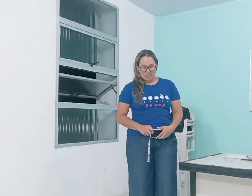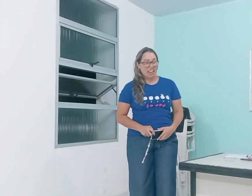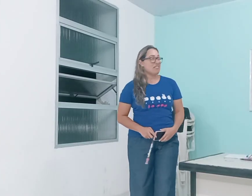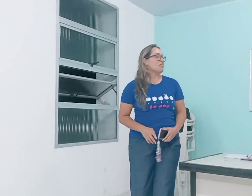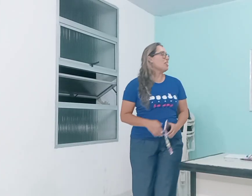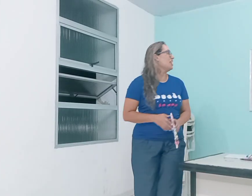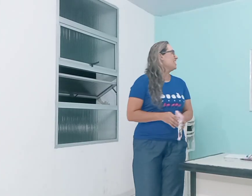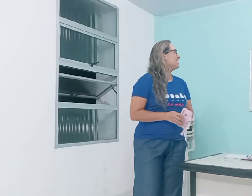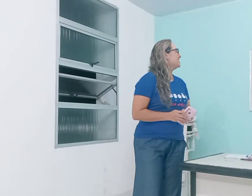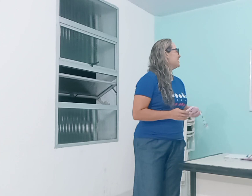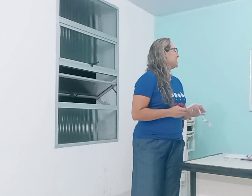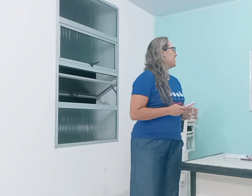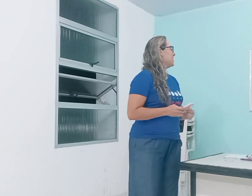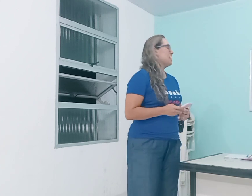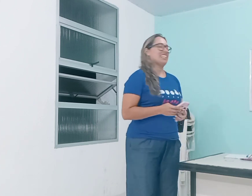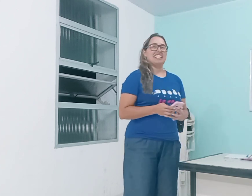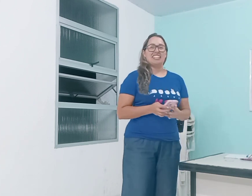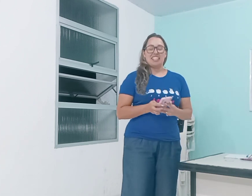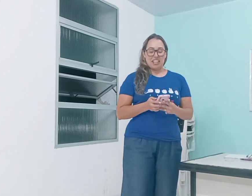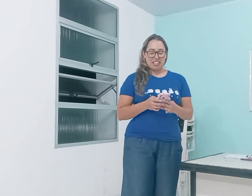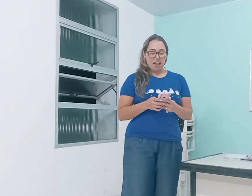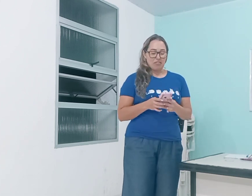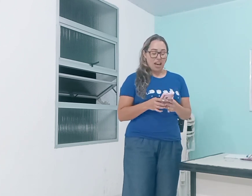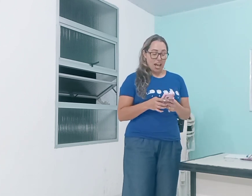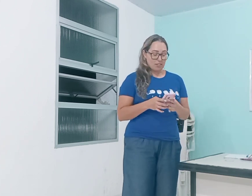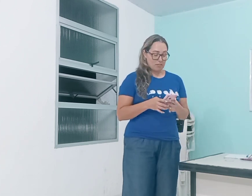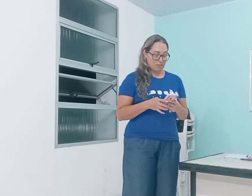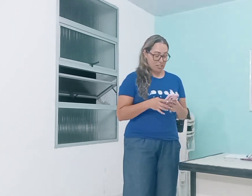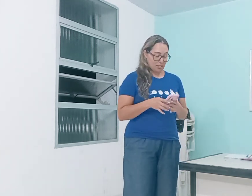Vem, Ivânia. Tá fácil, Ivânia.